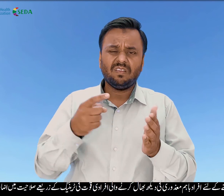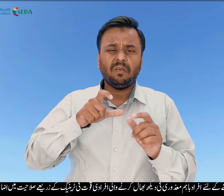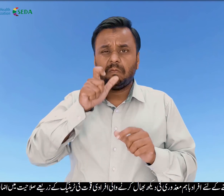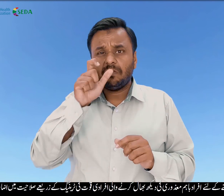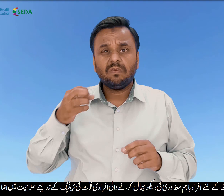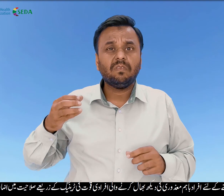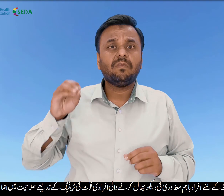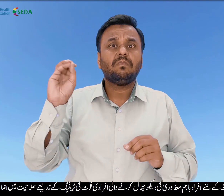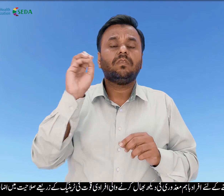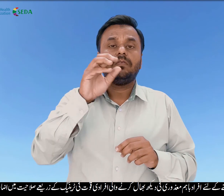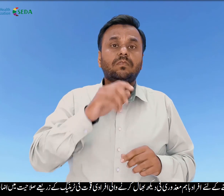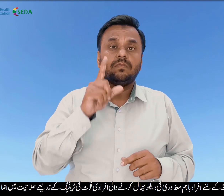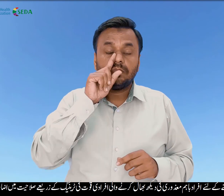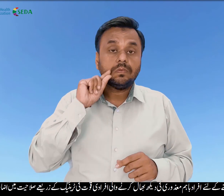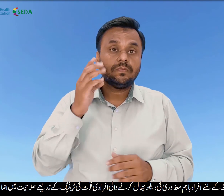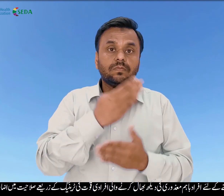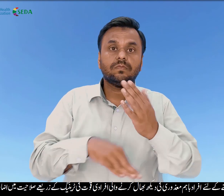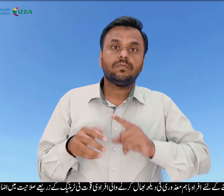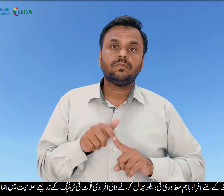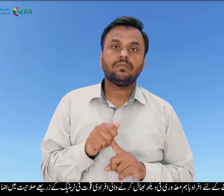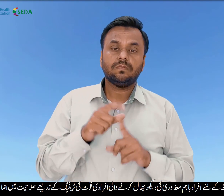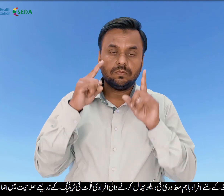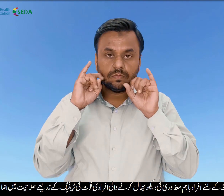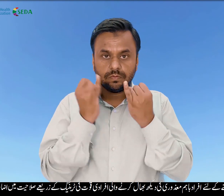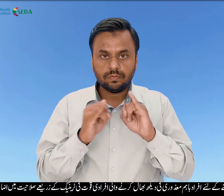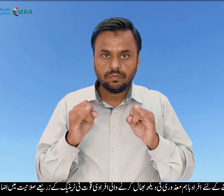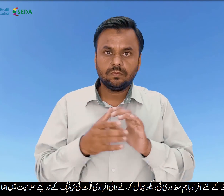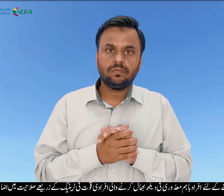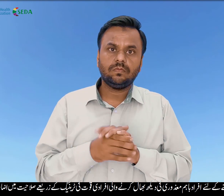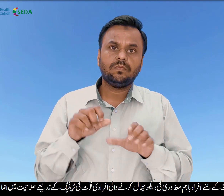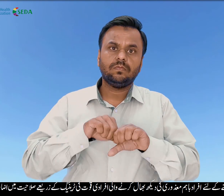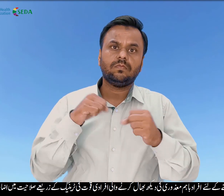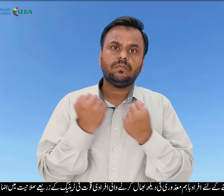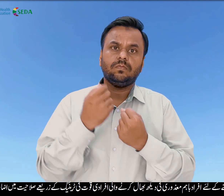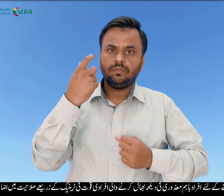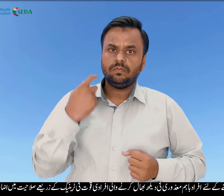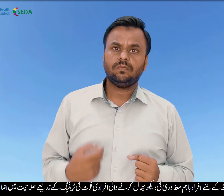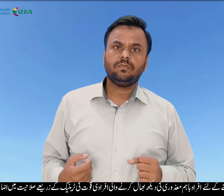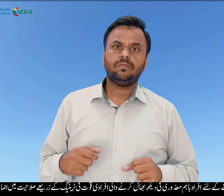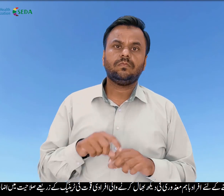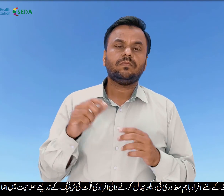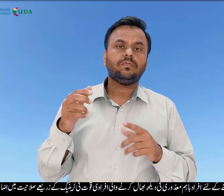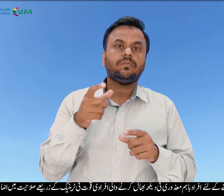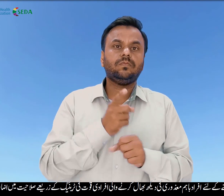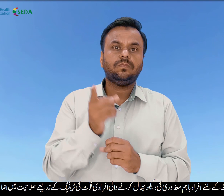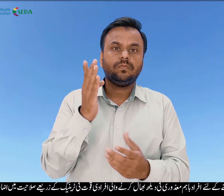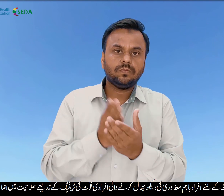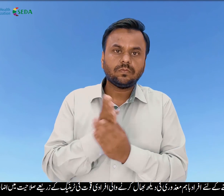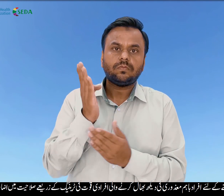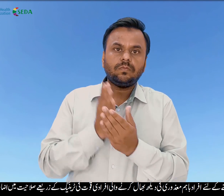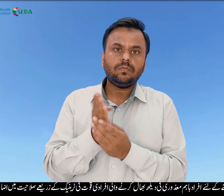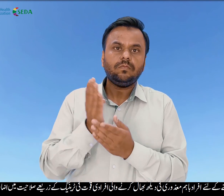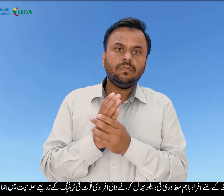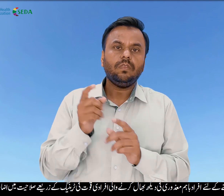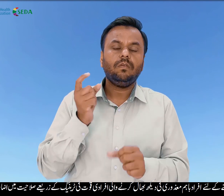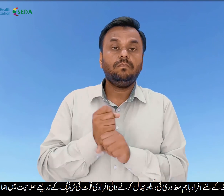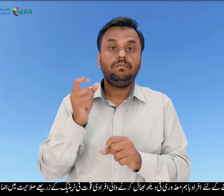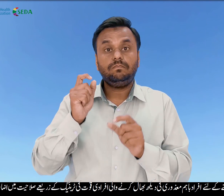انفیکشن سے بچنے کے لیے افراد باہم معذوری کی دیکھ بھال کرنے والی انفرادی قوت کی ٹریننگ کے ذریعے صلاحیت